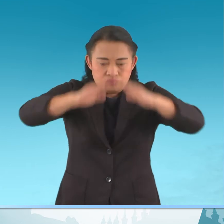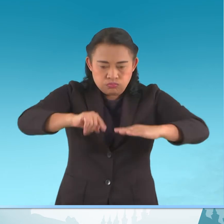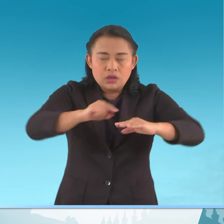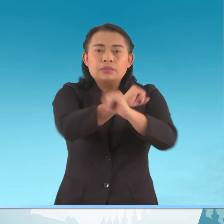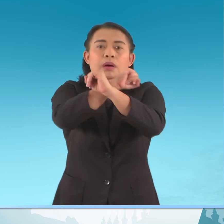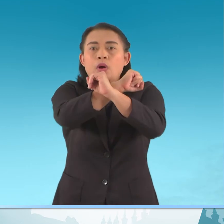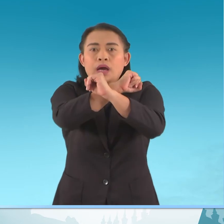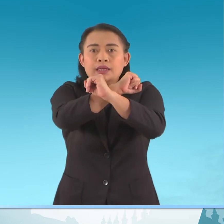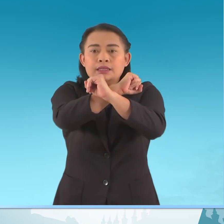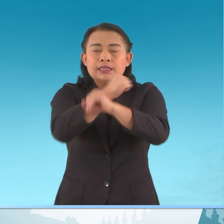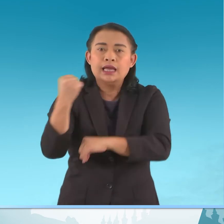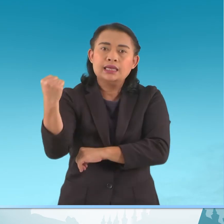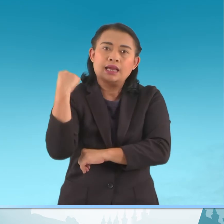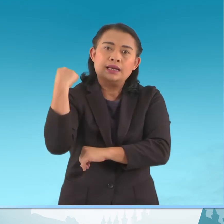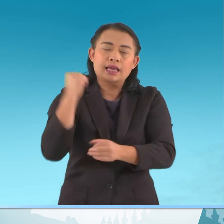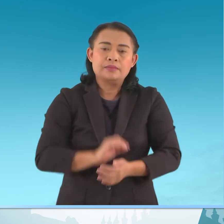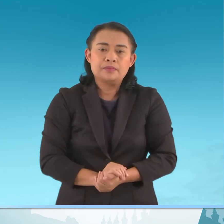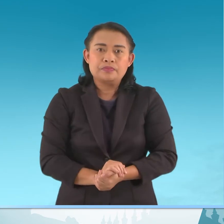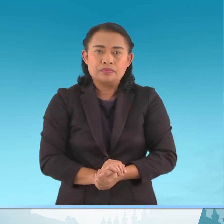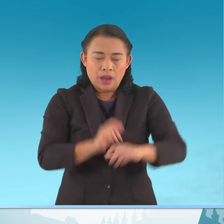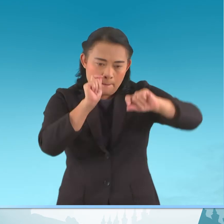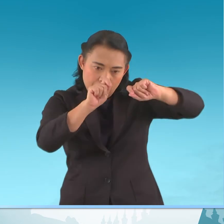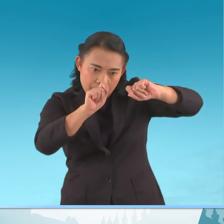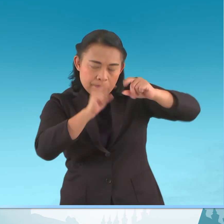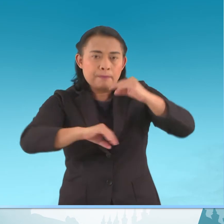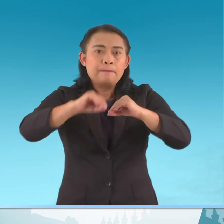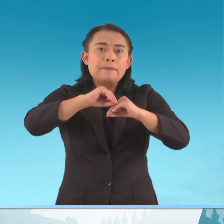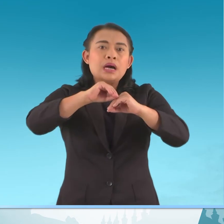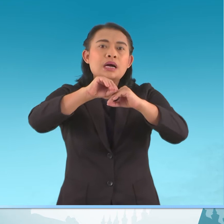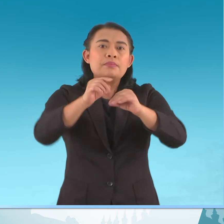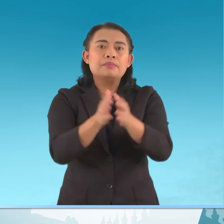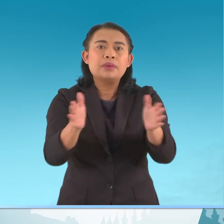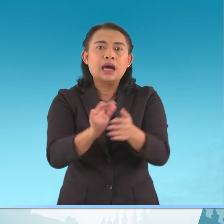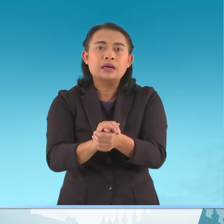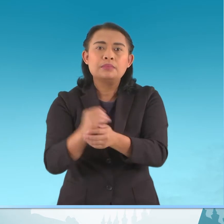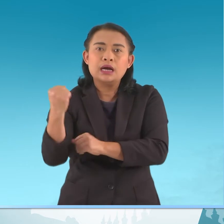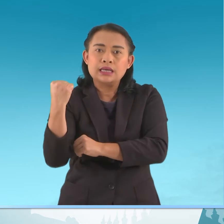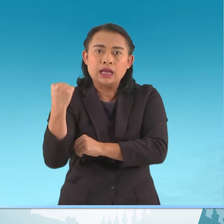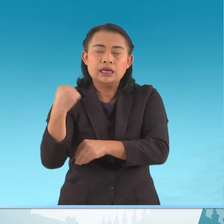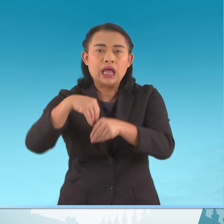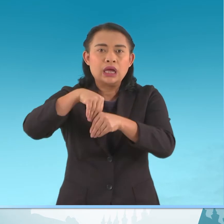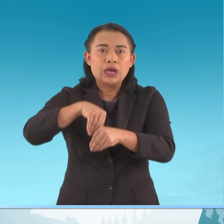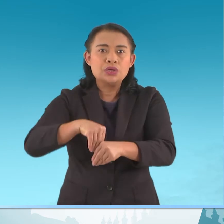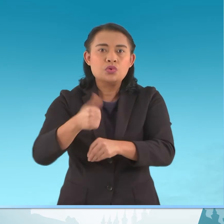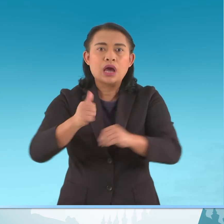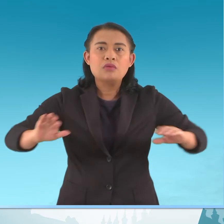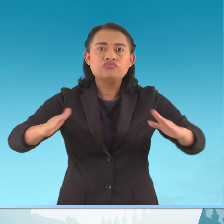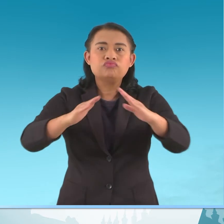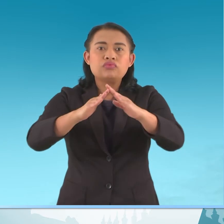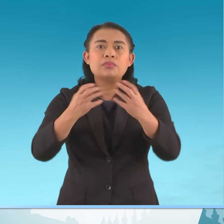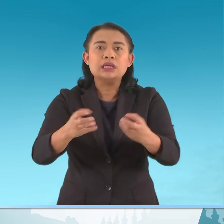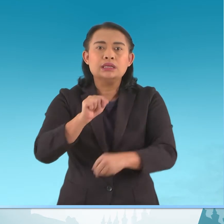ไม่ให้ประสาทหินให้นี้ถล่มลงมาง่ายๆนะครับดูแล้วมีการต่อเติมเยอะพอสมควรนะครับเพื่อความแข็งแรงแล้วก็